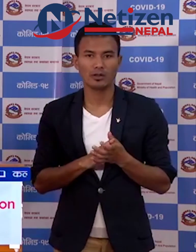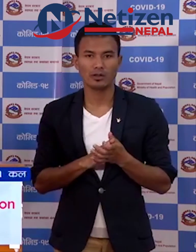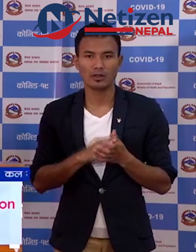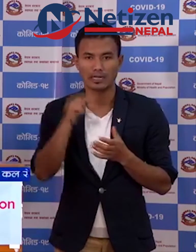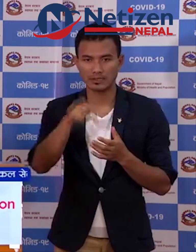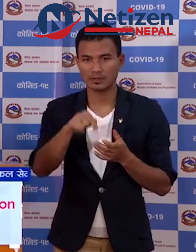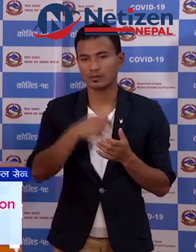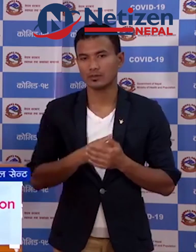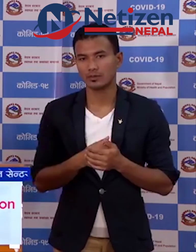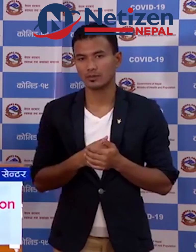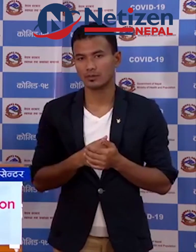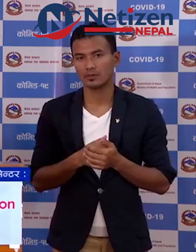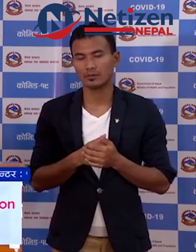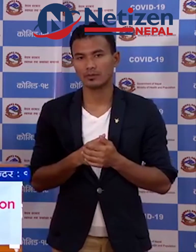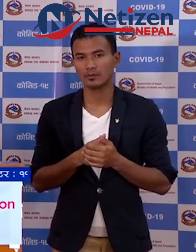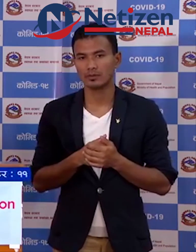आज